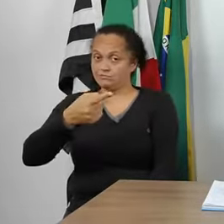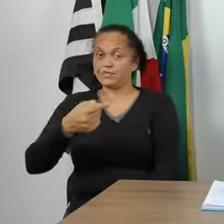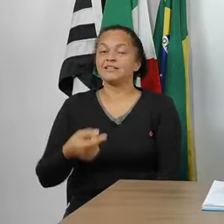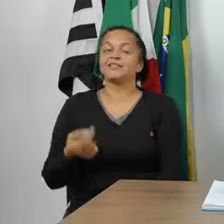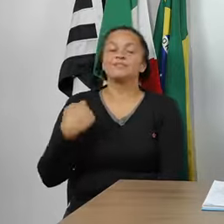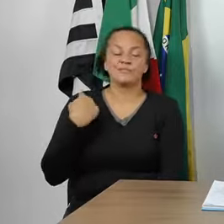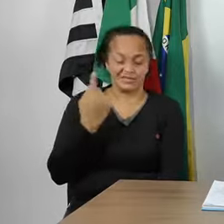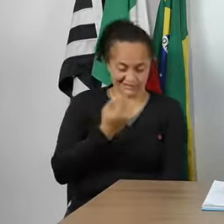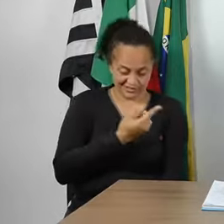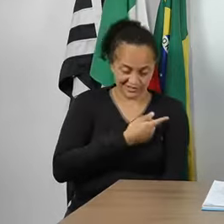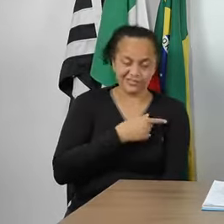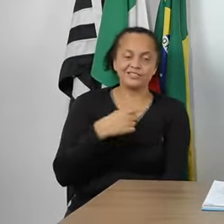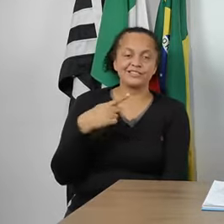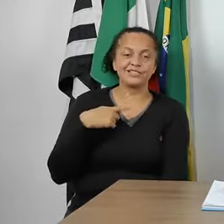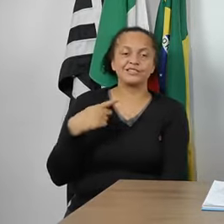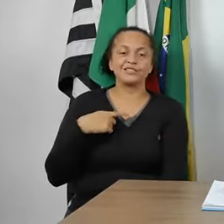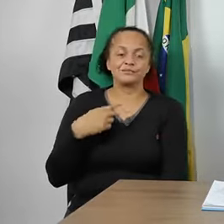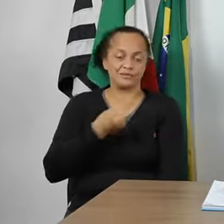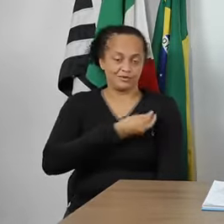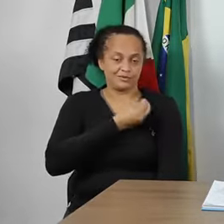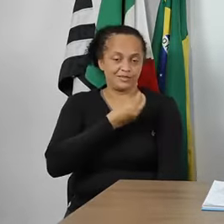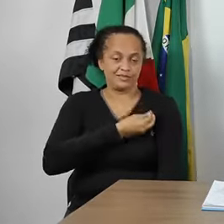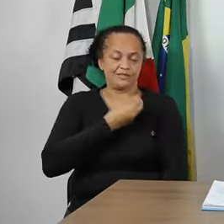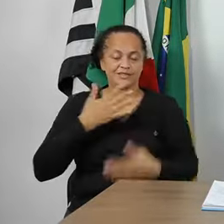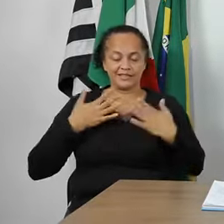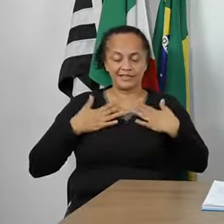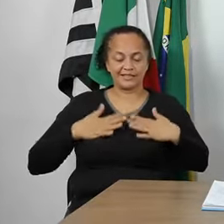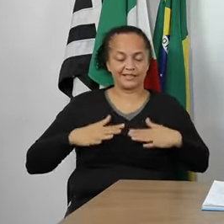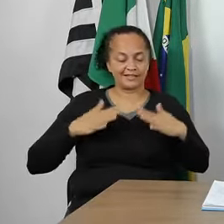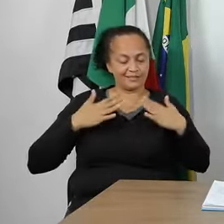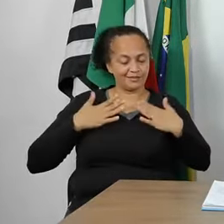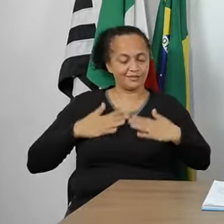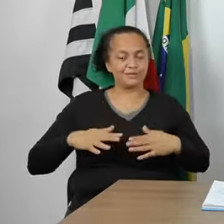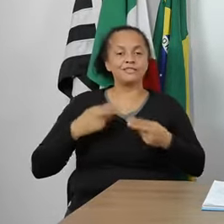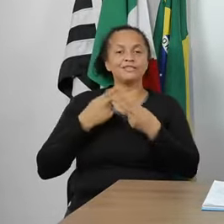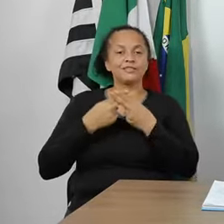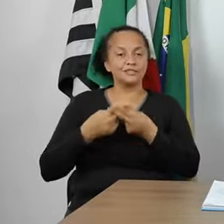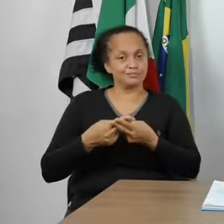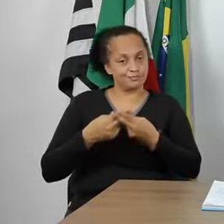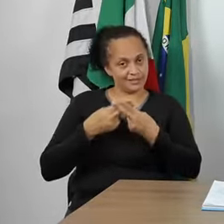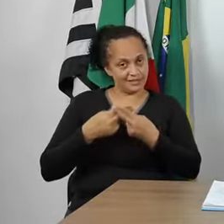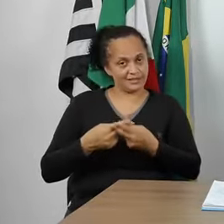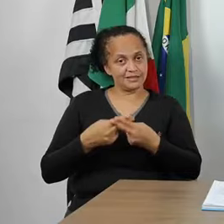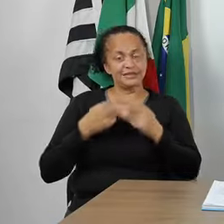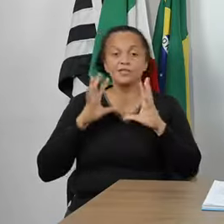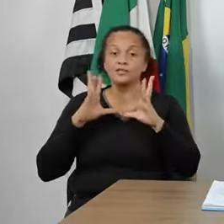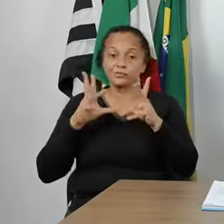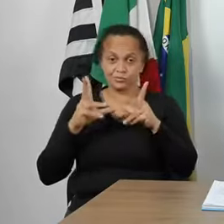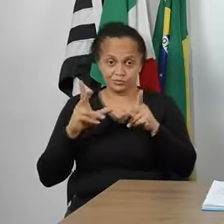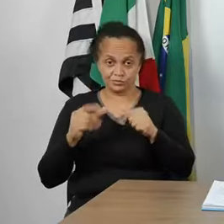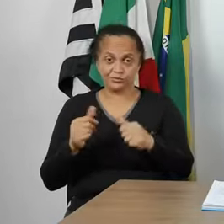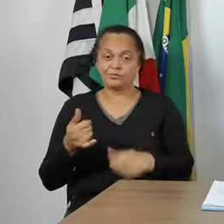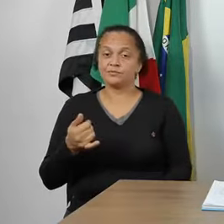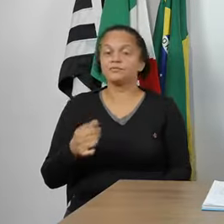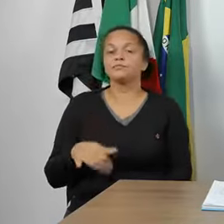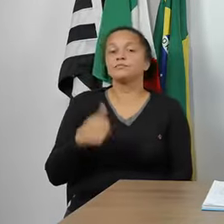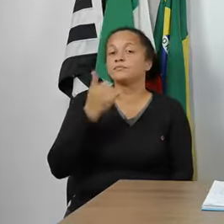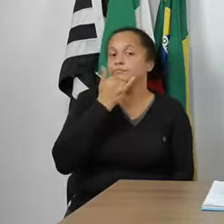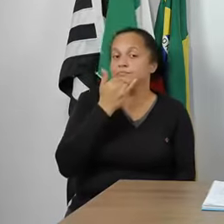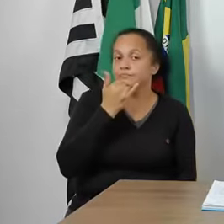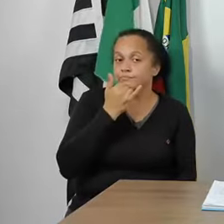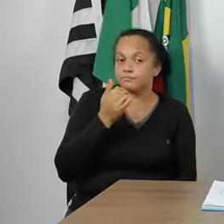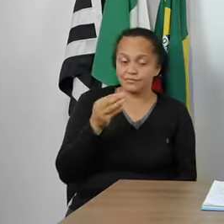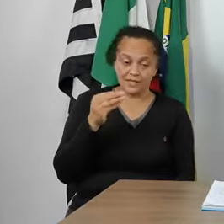e pacífica, com toda a piedade e dignidade. Isso é bom